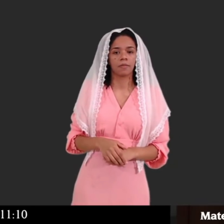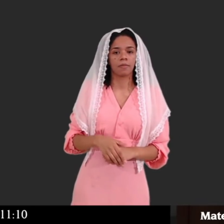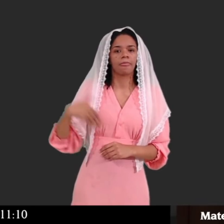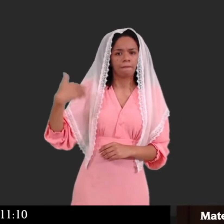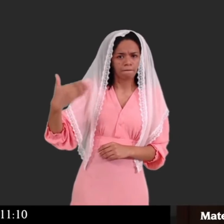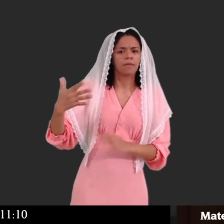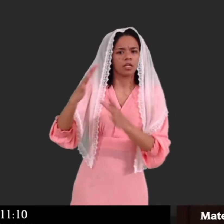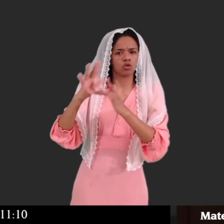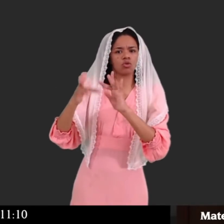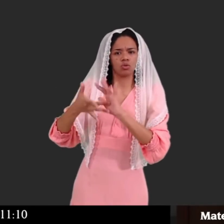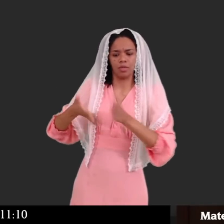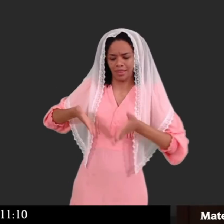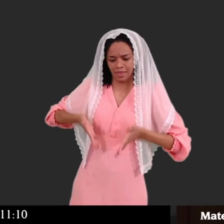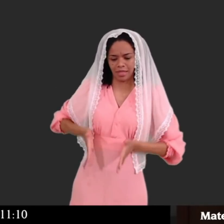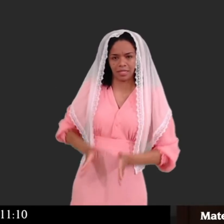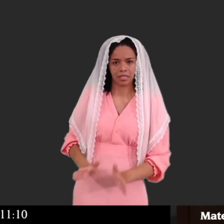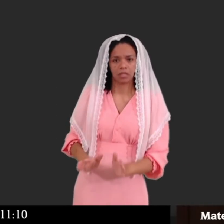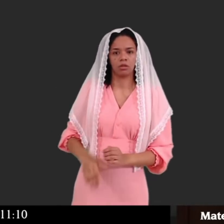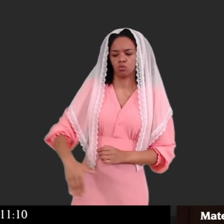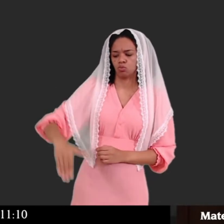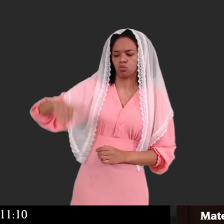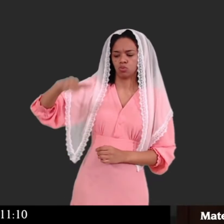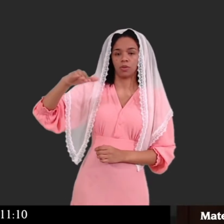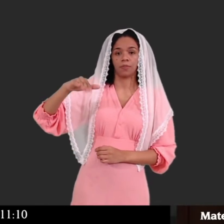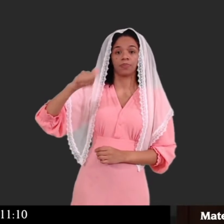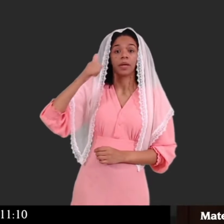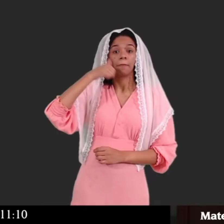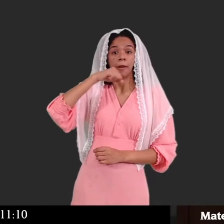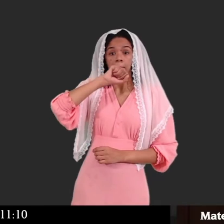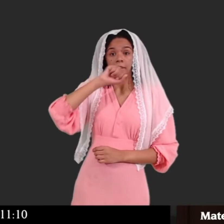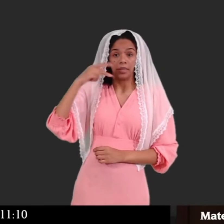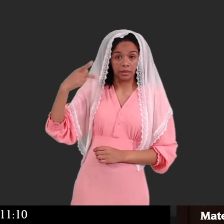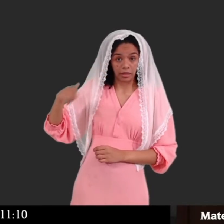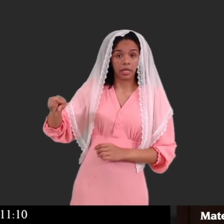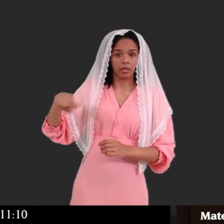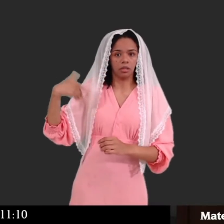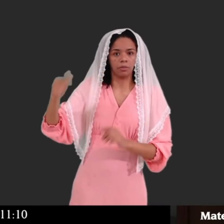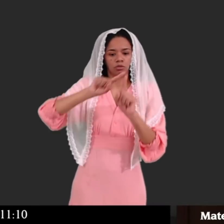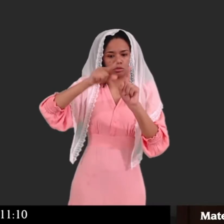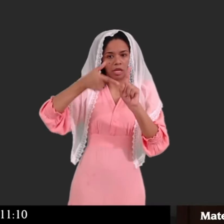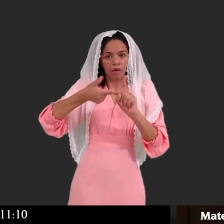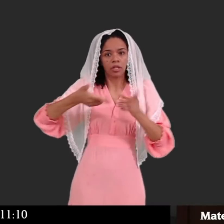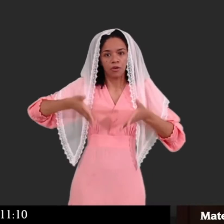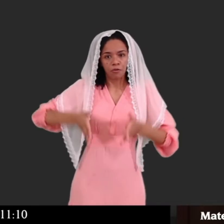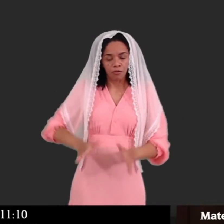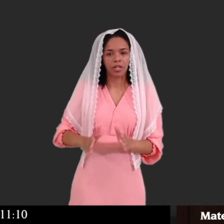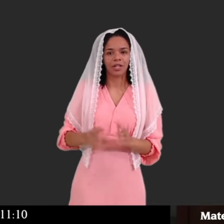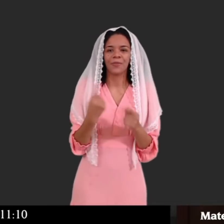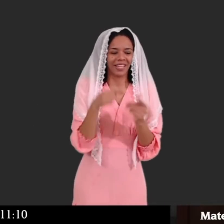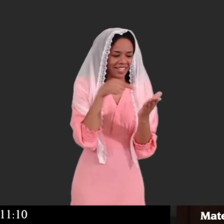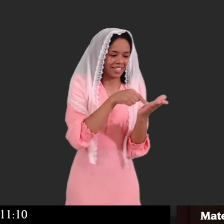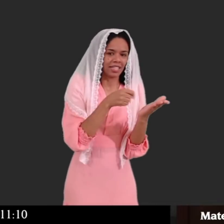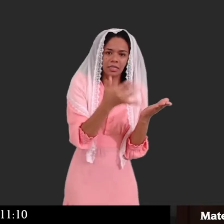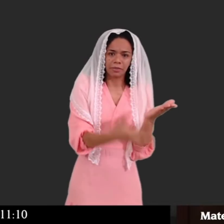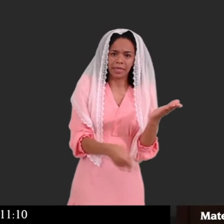Depois que Ele nasceu, Maria teve filhos. Não sou eu que falo o texto bíblico, bem claro. Não é esse o filho do carpinteiro, e não